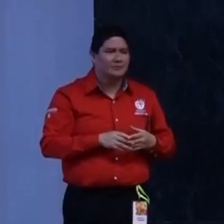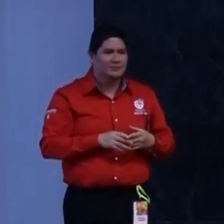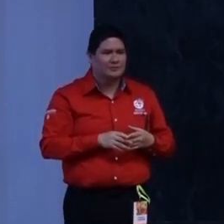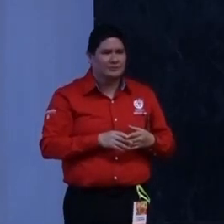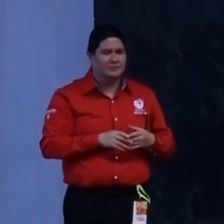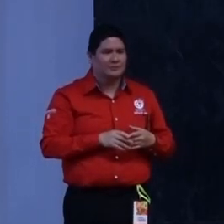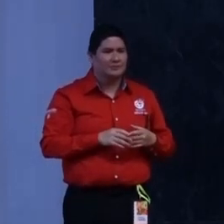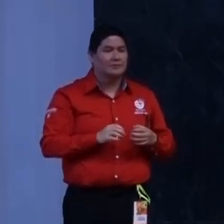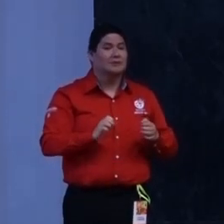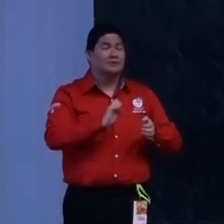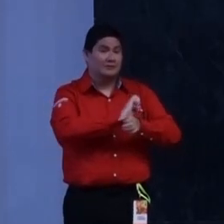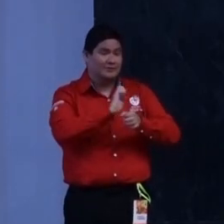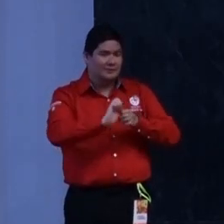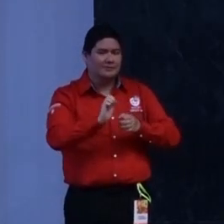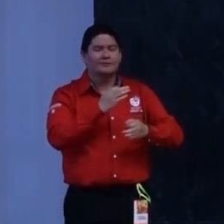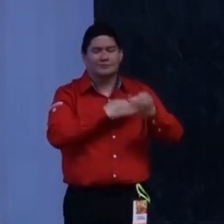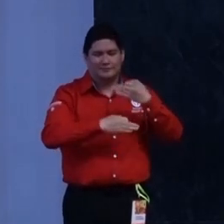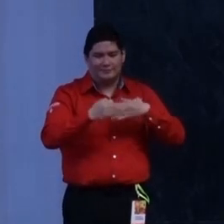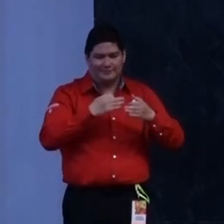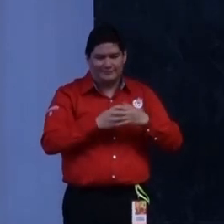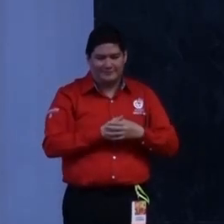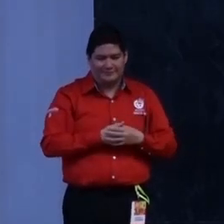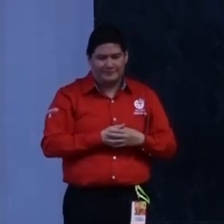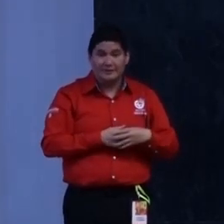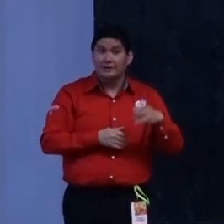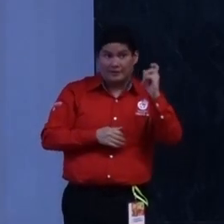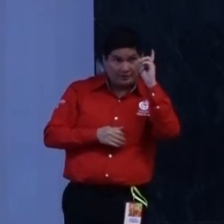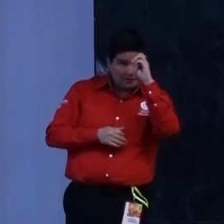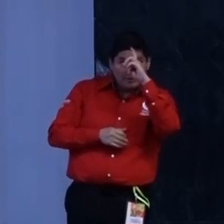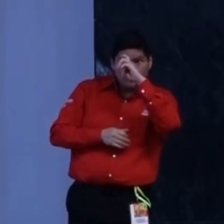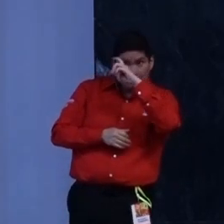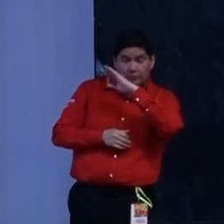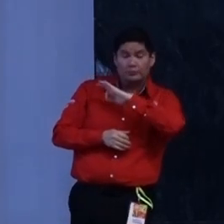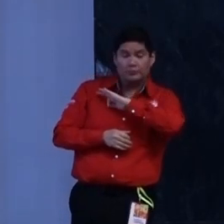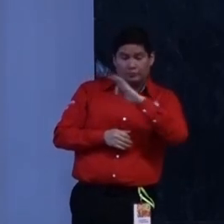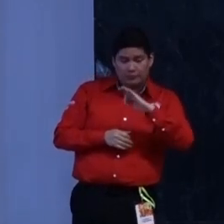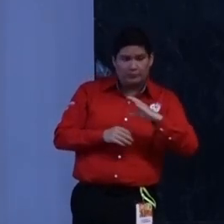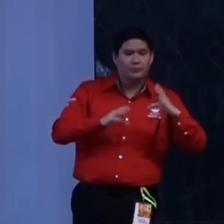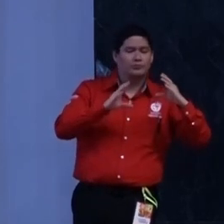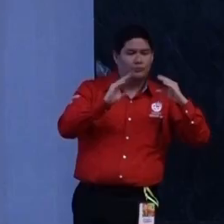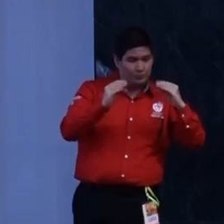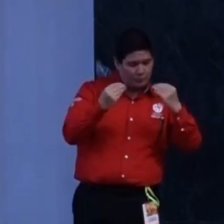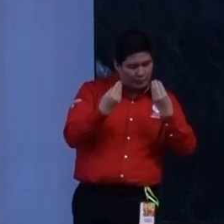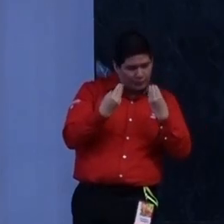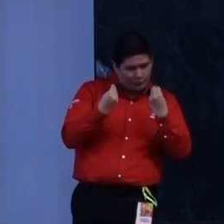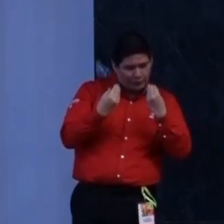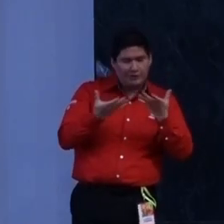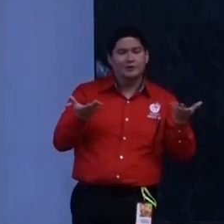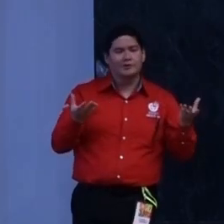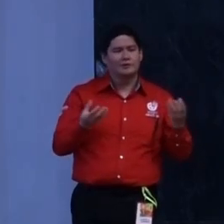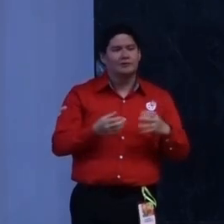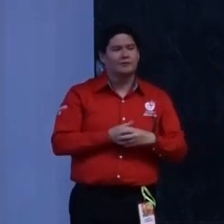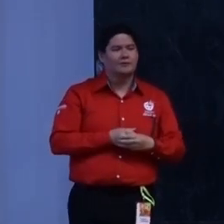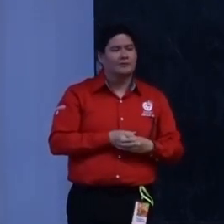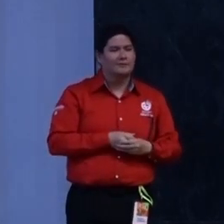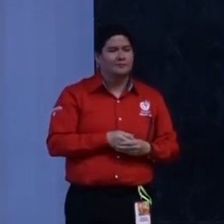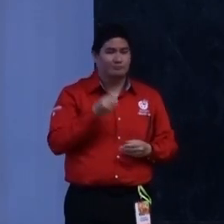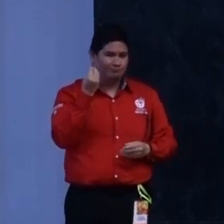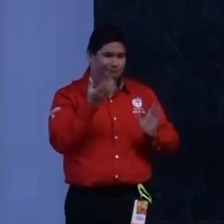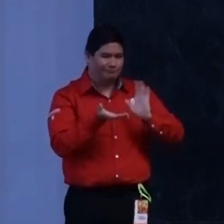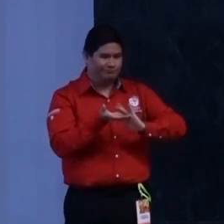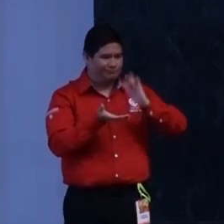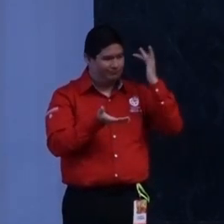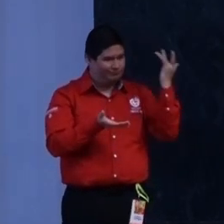entonces todos vamos a hacer. Y el que se le dificulta puede Así es. Pues